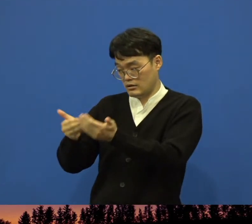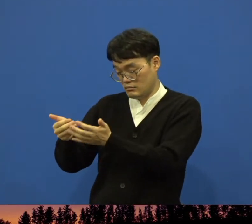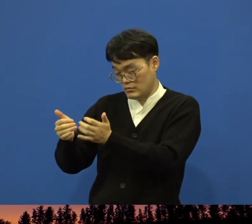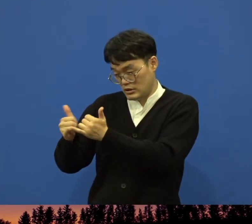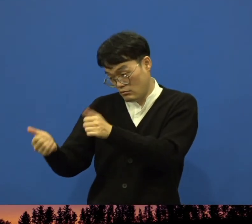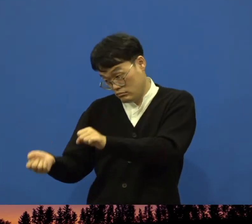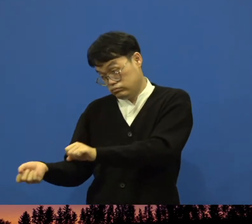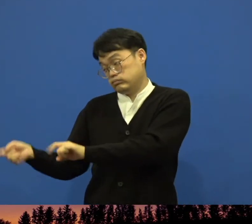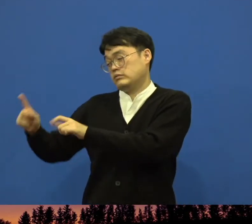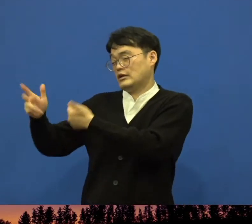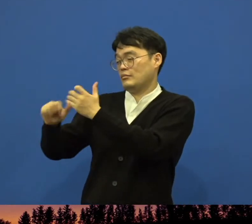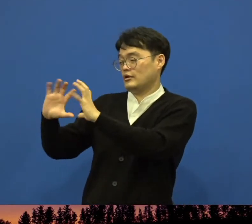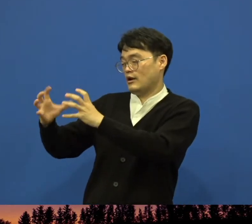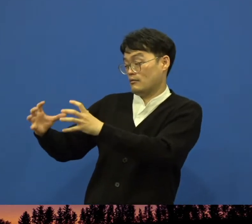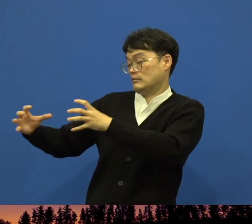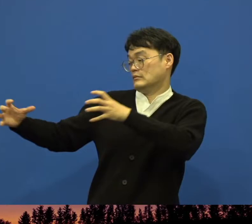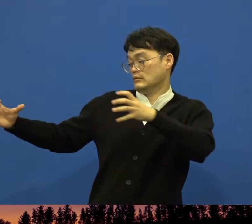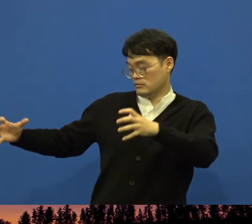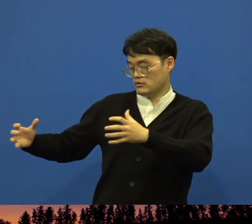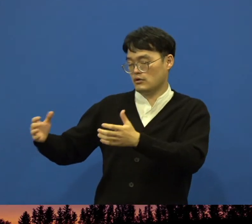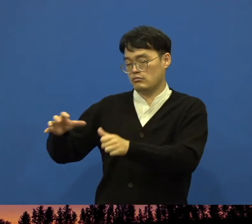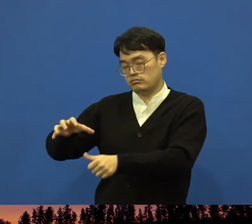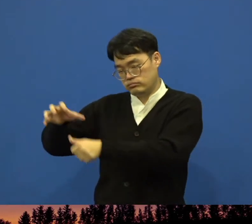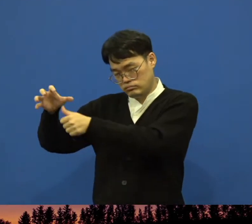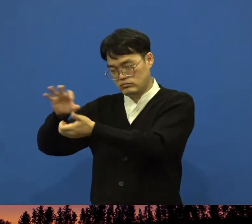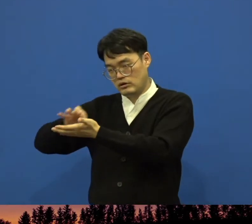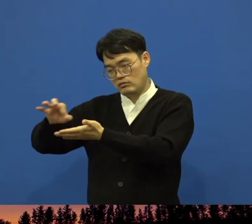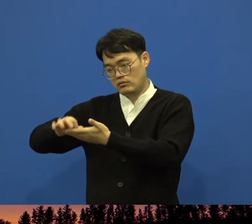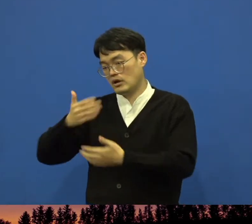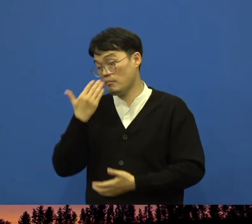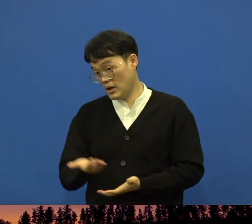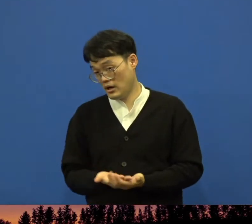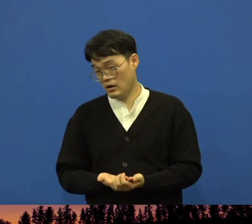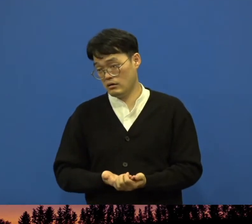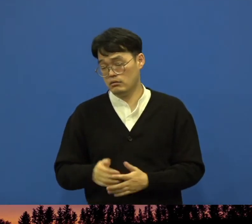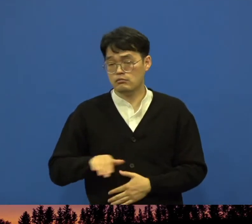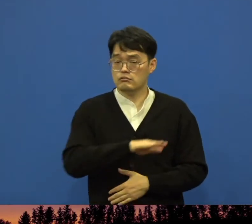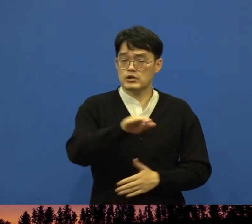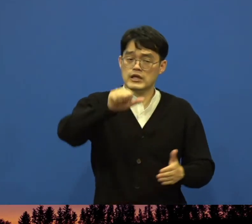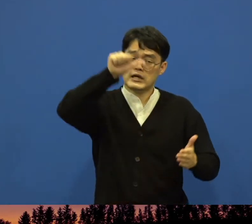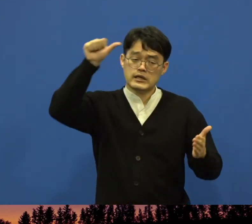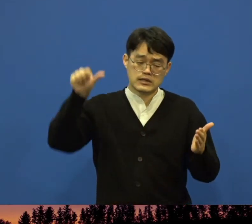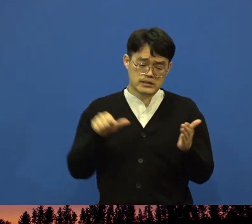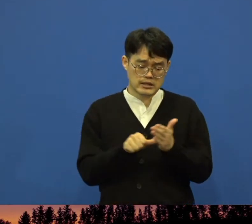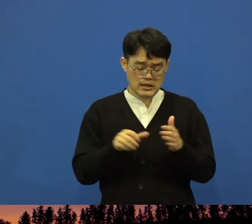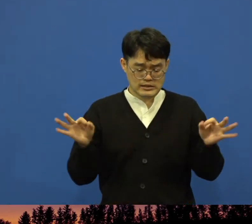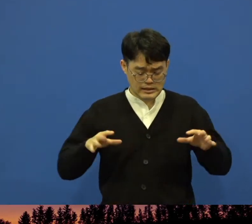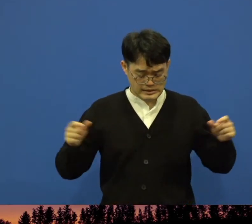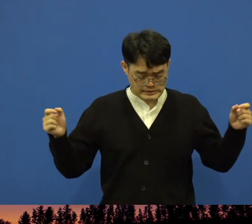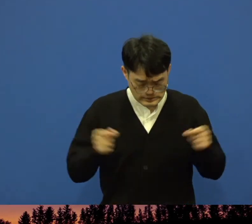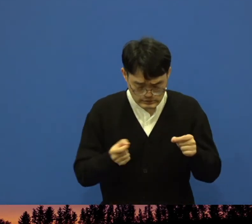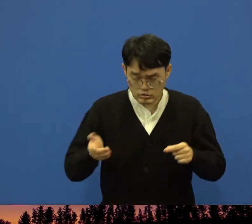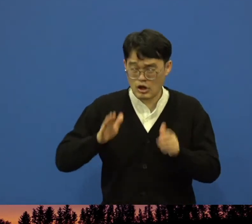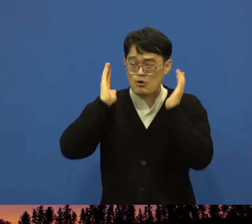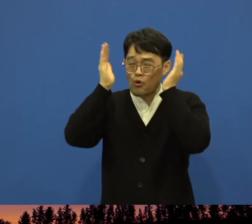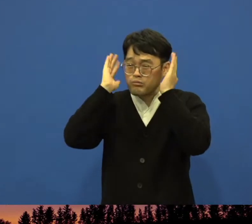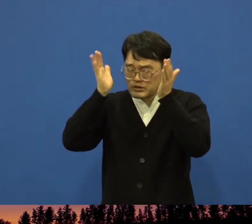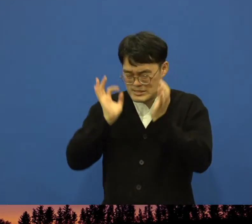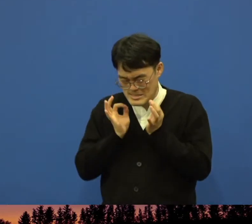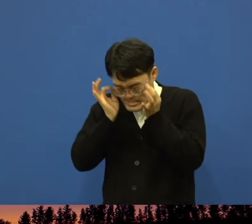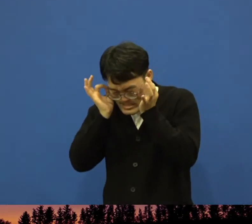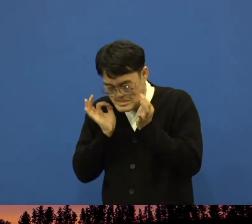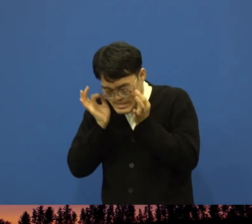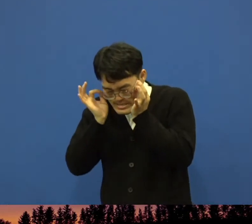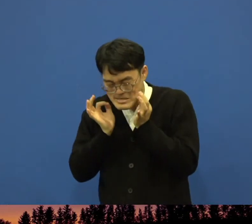데는 사용되어지는, 그죠? 그래서 여러분 인생이 짧은데 공부한다고 열심히 노력하고 머리가